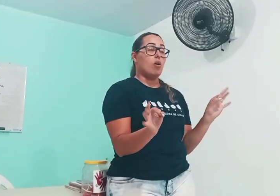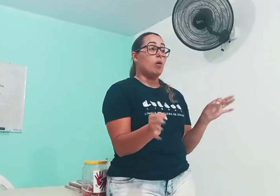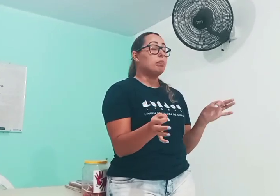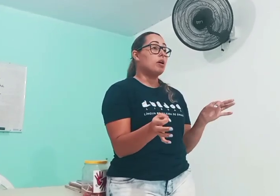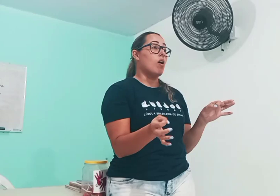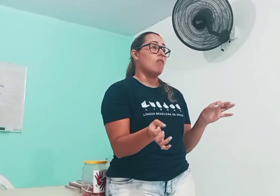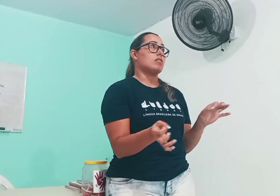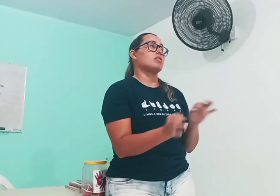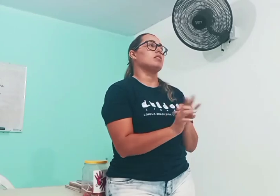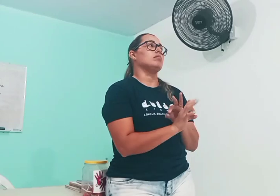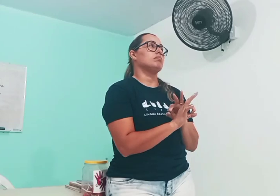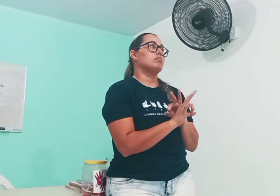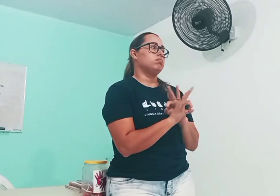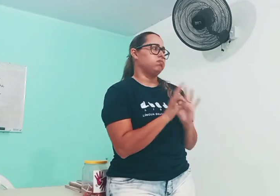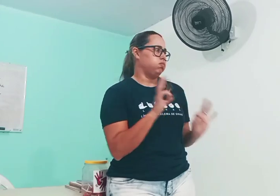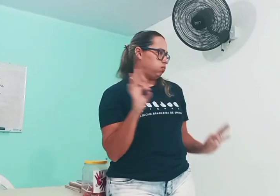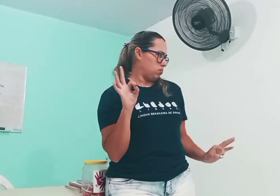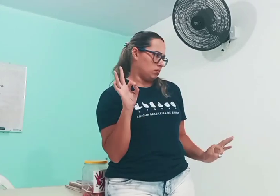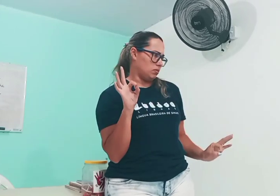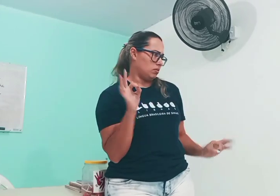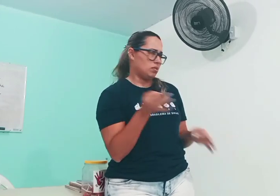Ou pior, eu faço assim.